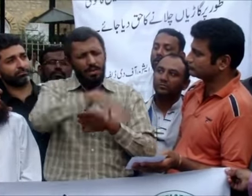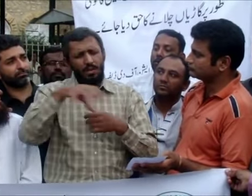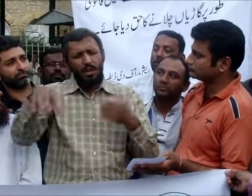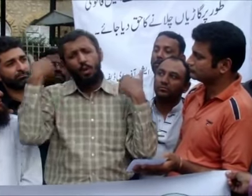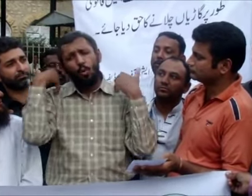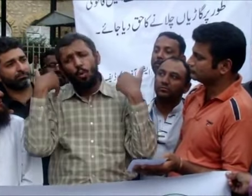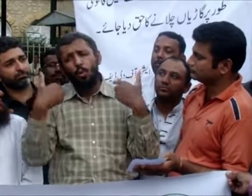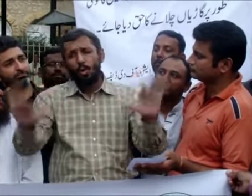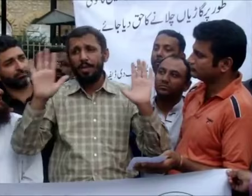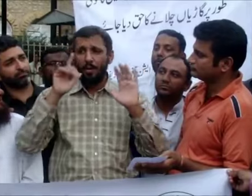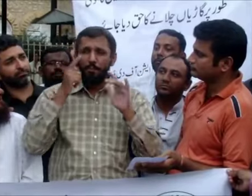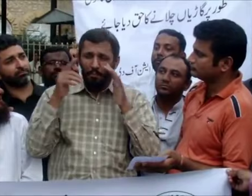बैठा हुआ वो भी आराम से